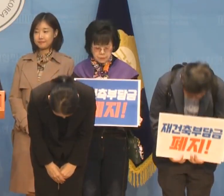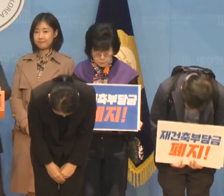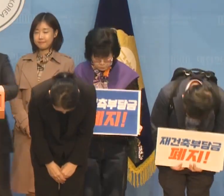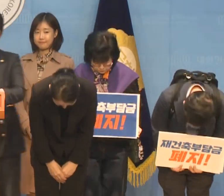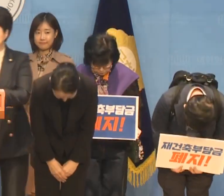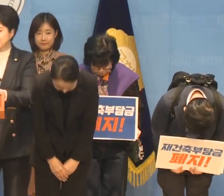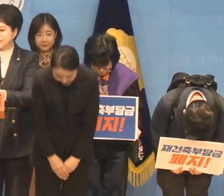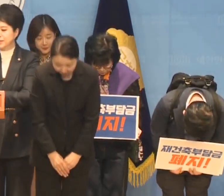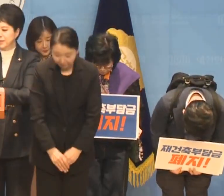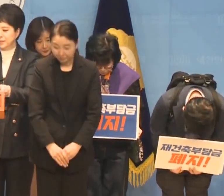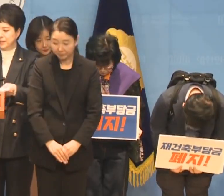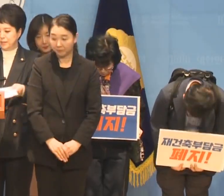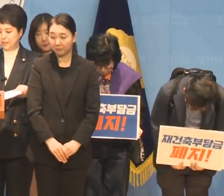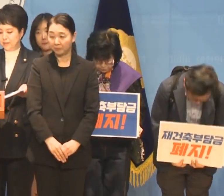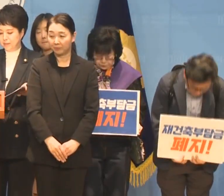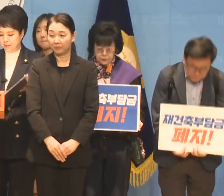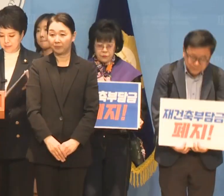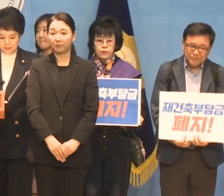네.